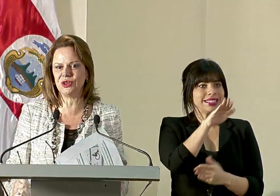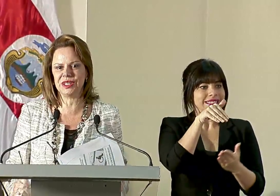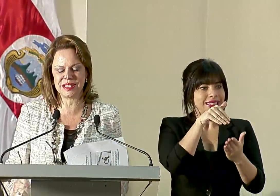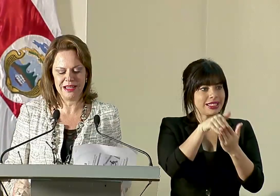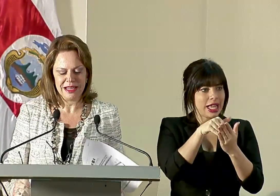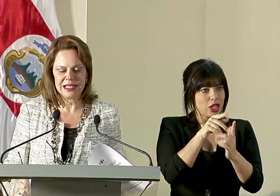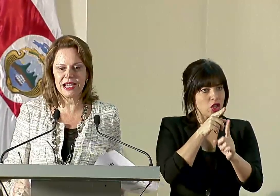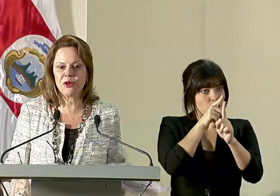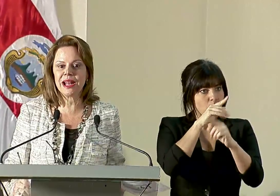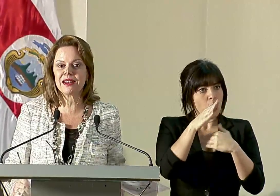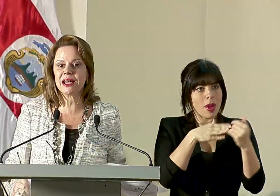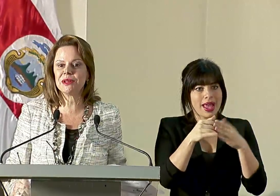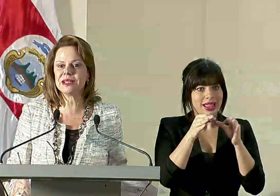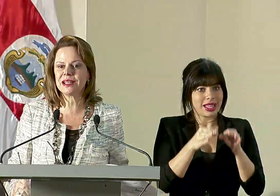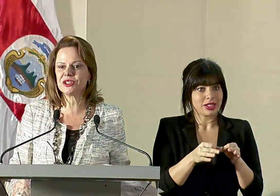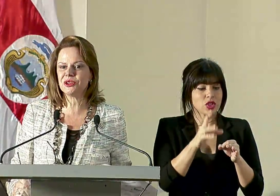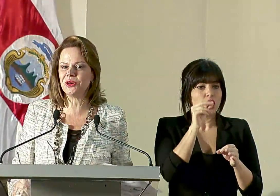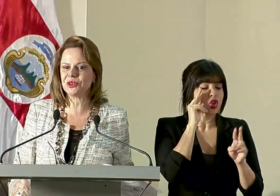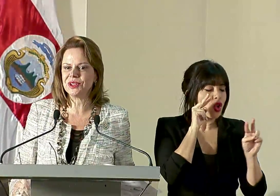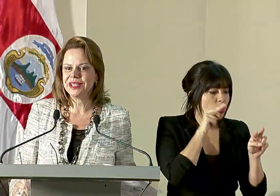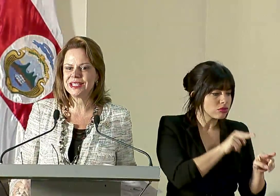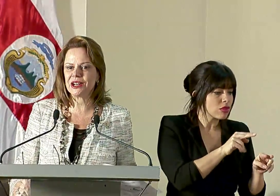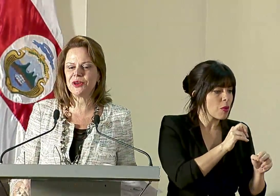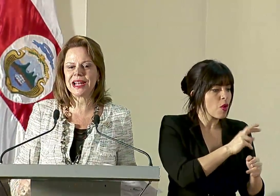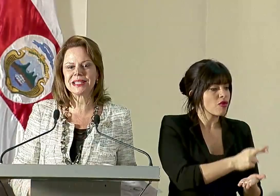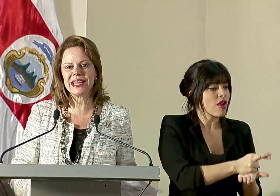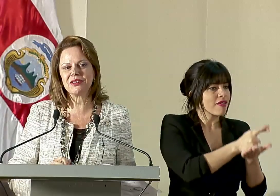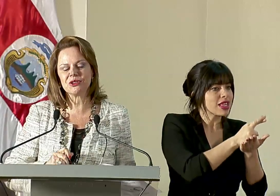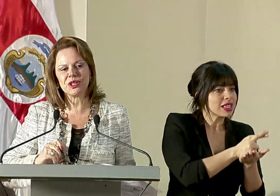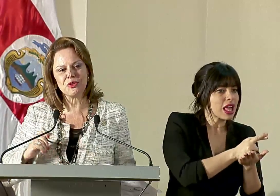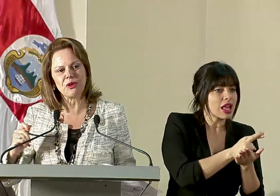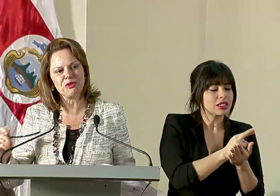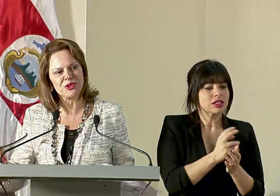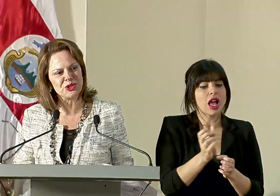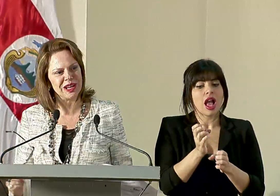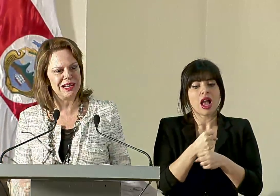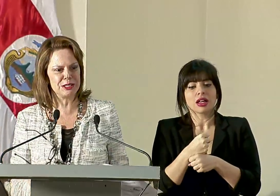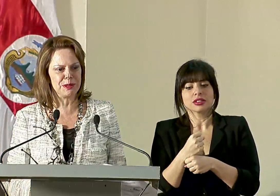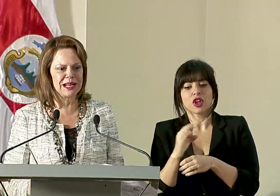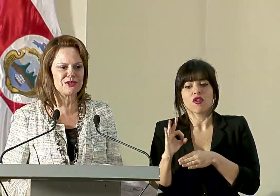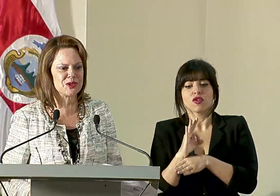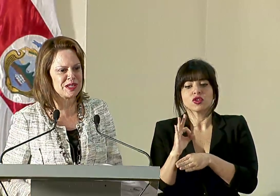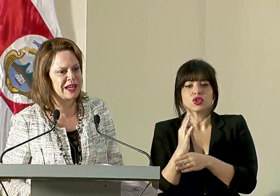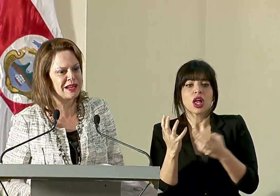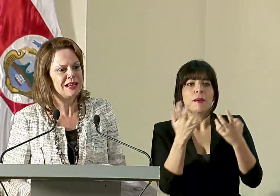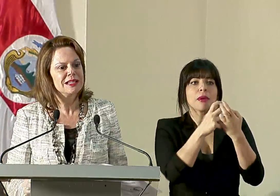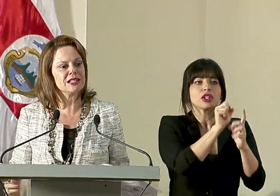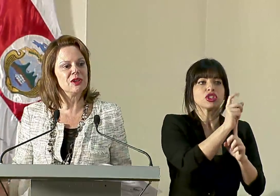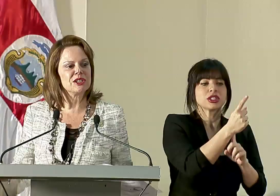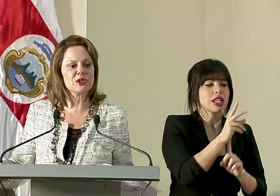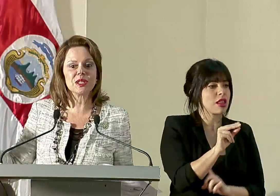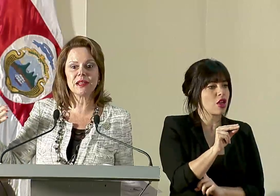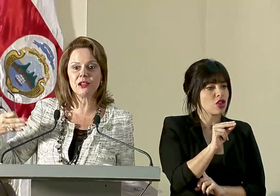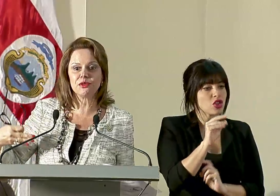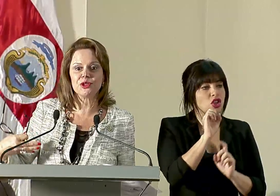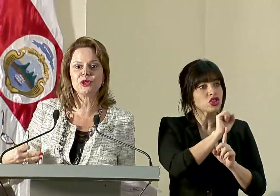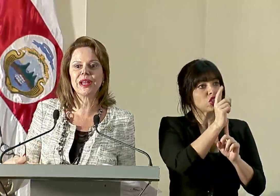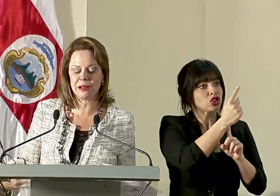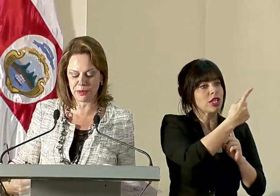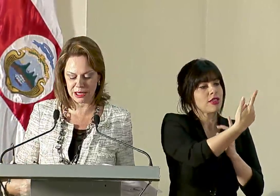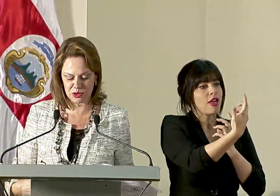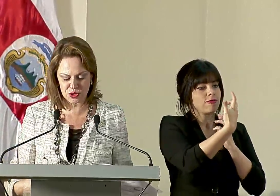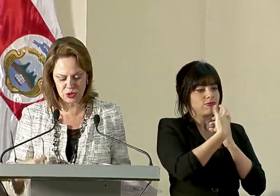las decisiones, ya no a la rehabilitación, ya no el hacernos de nuevos funcionales para la sociedad, sino la sociedad